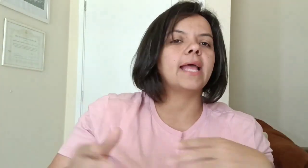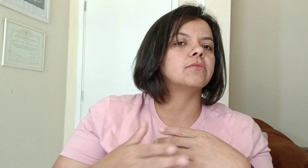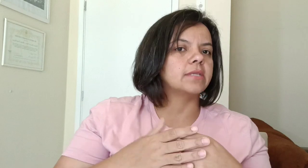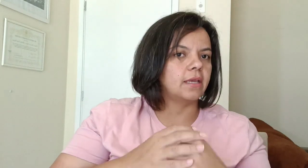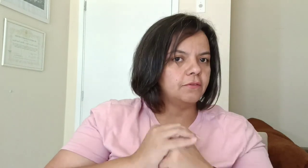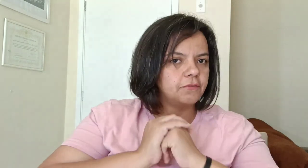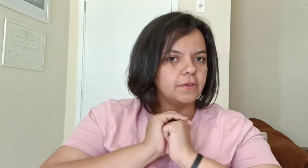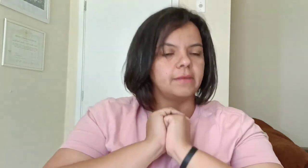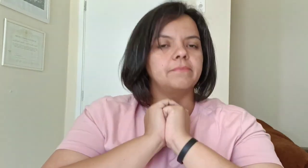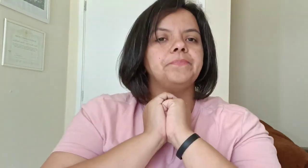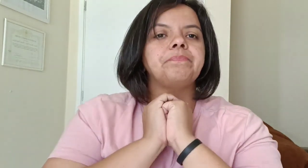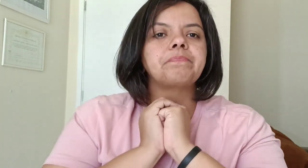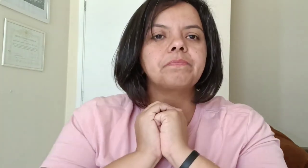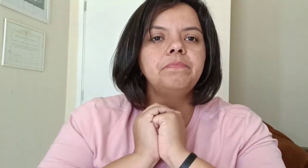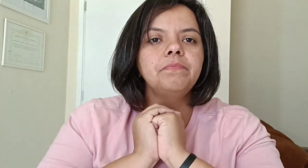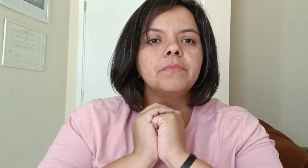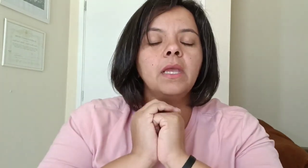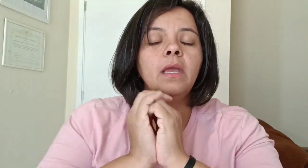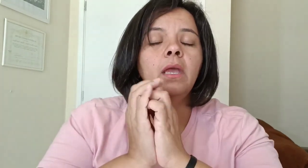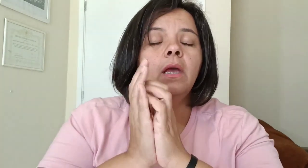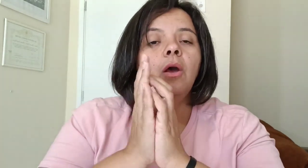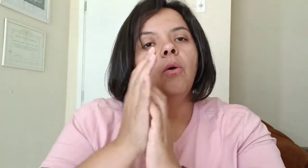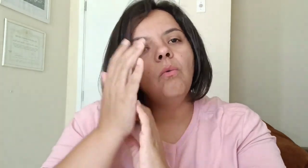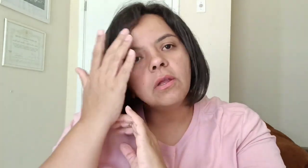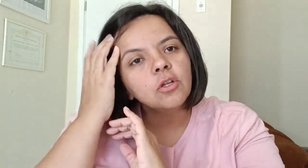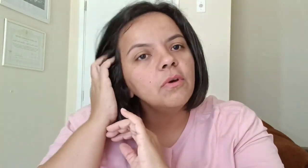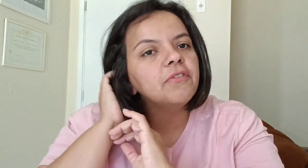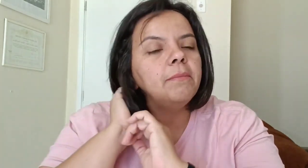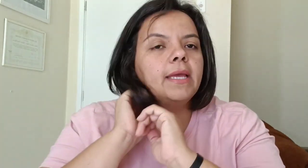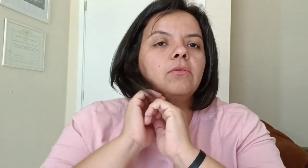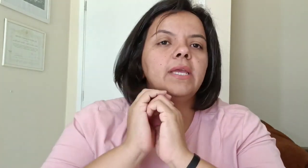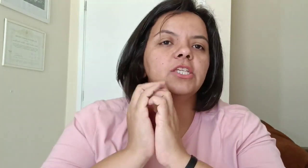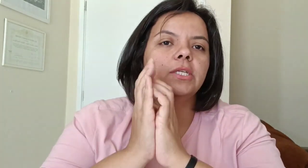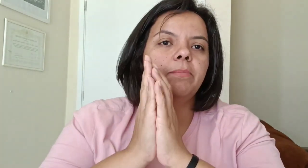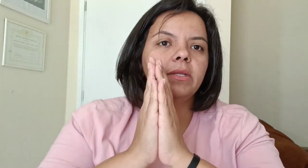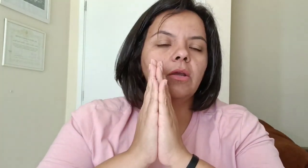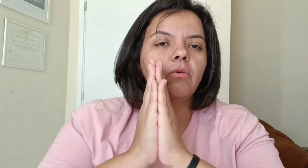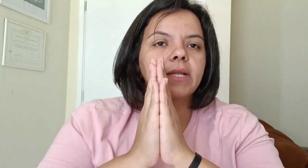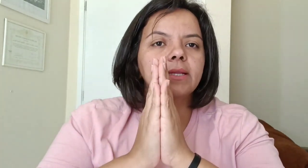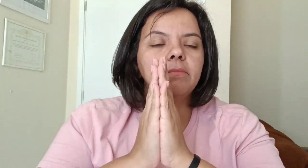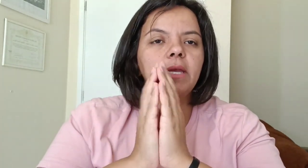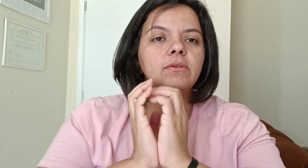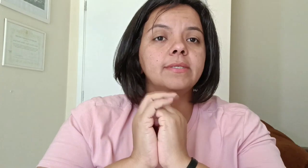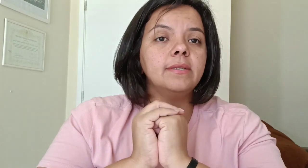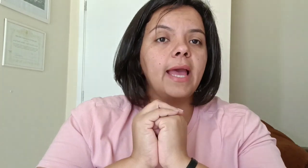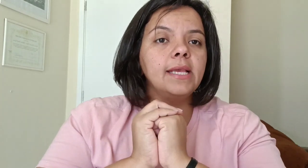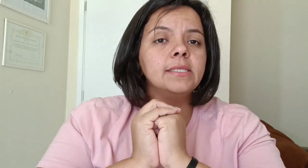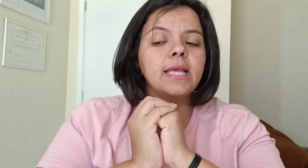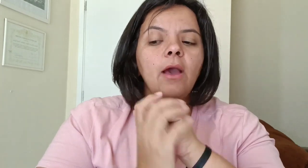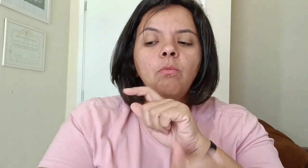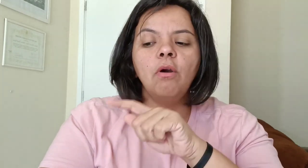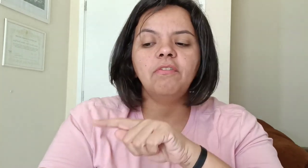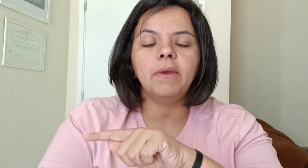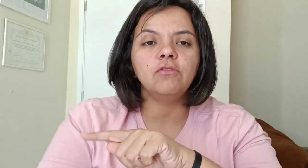lados, enfim. Um outro movimento que a gente pode encontrar também nos sinais é um movimento